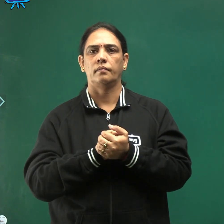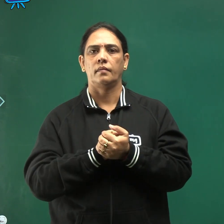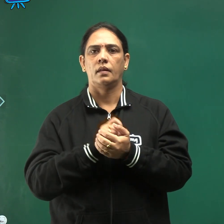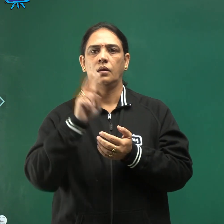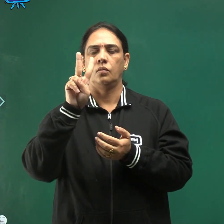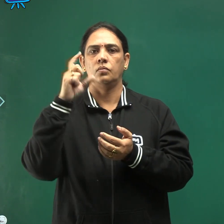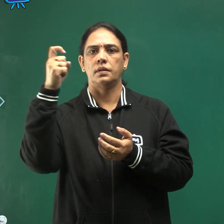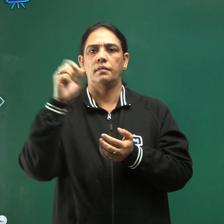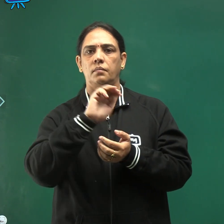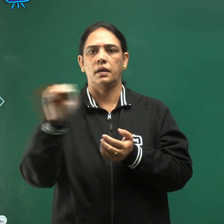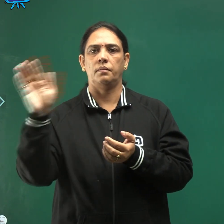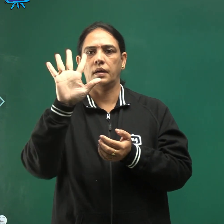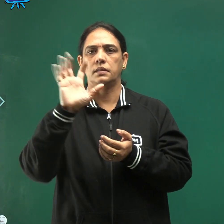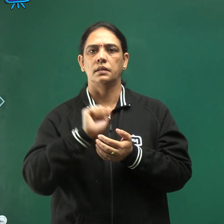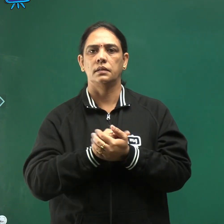27/5